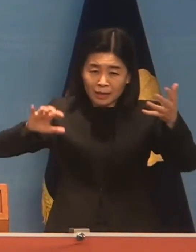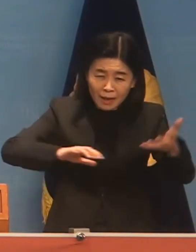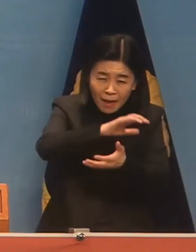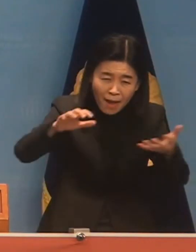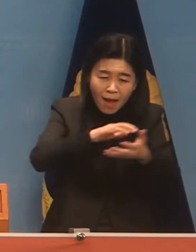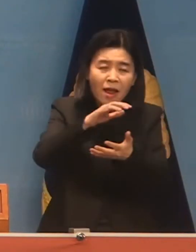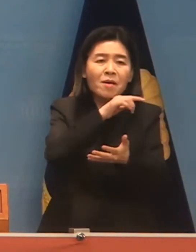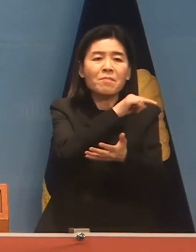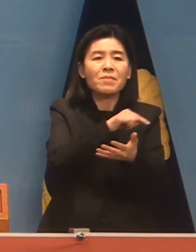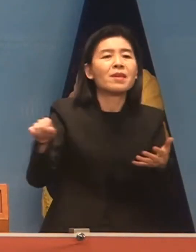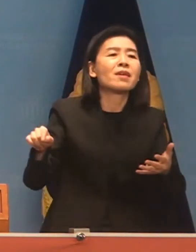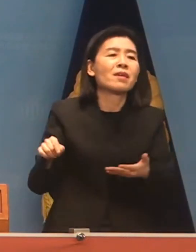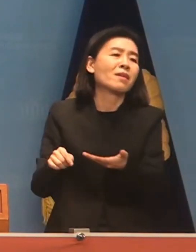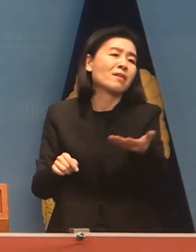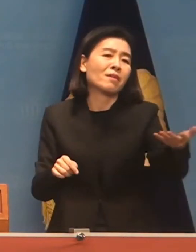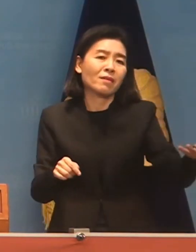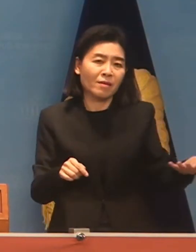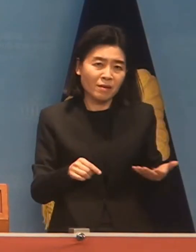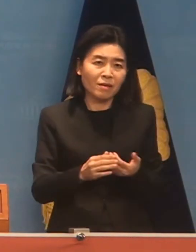피해자들이기 때문입니다.